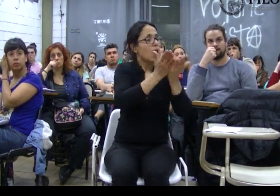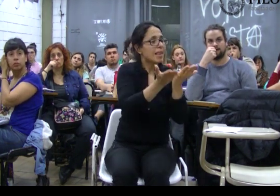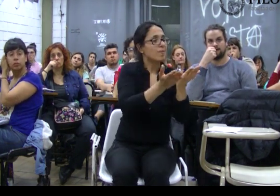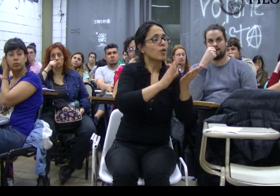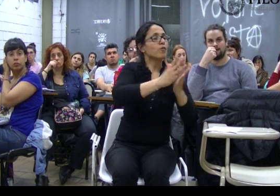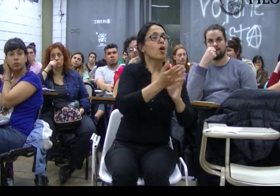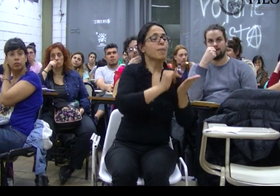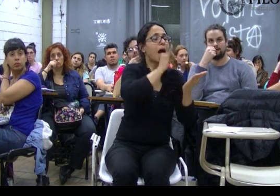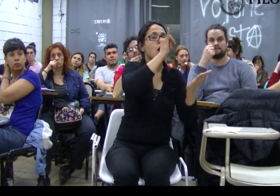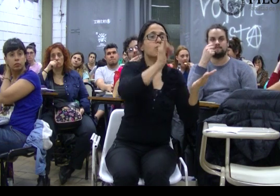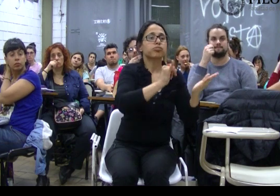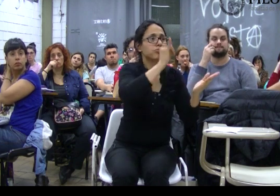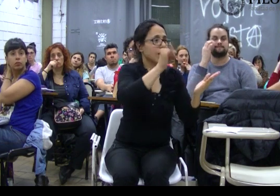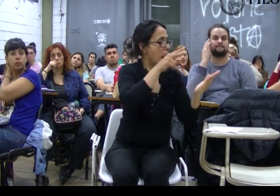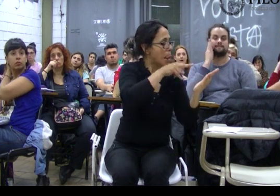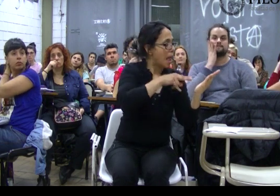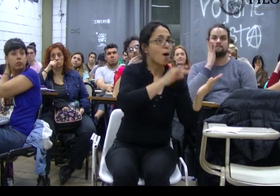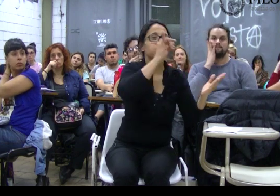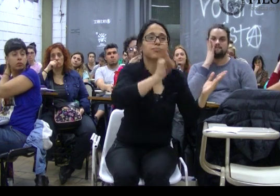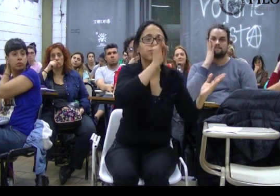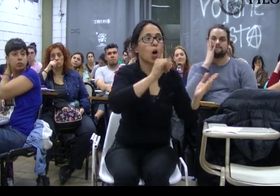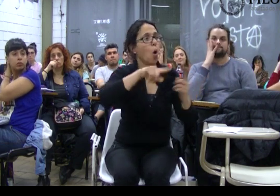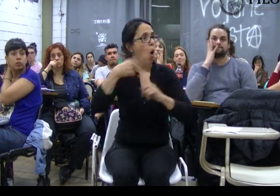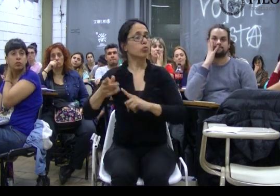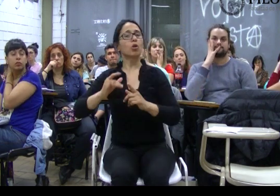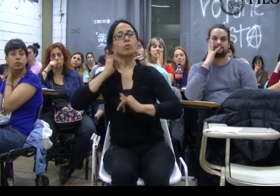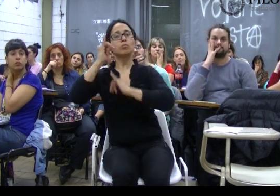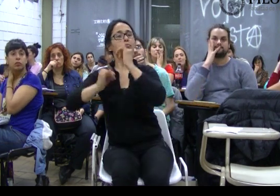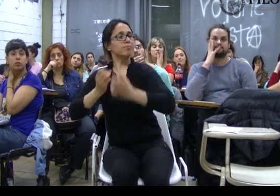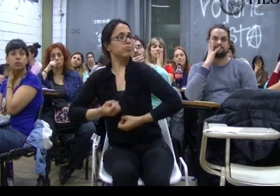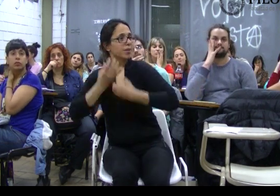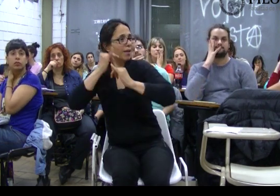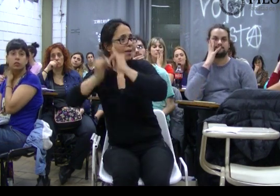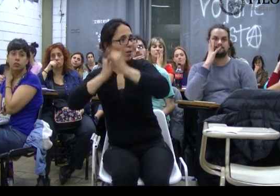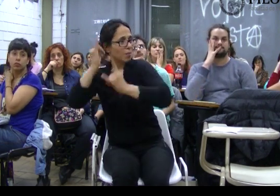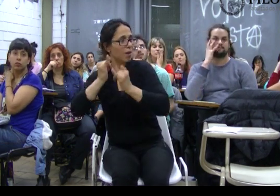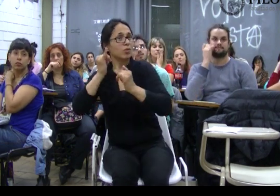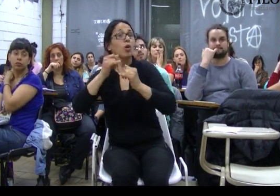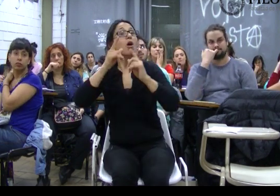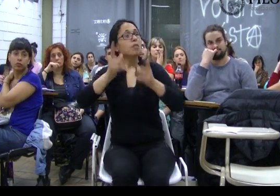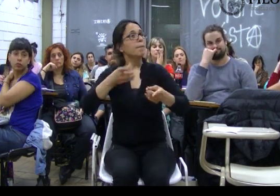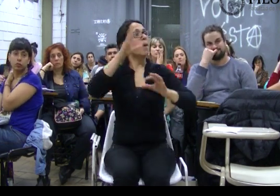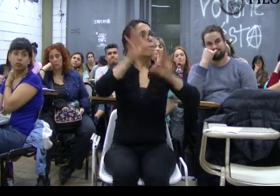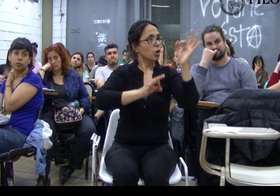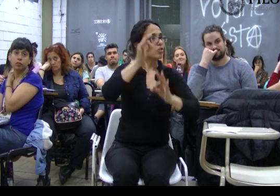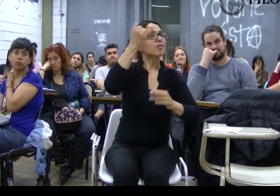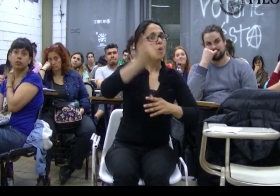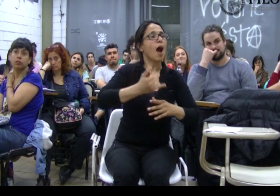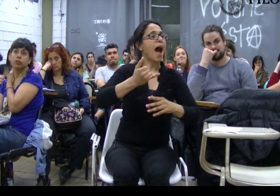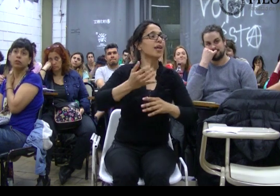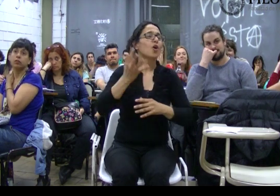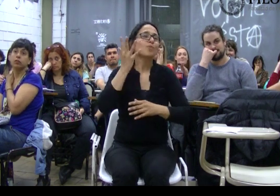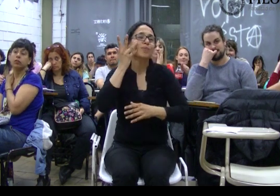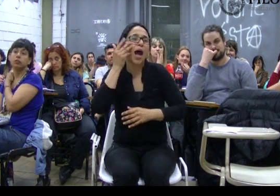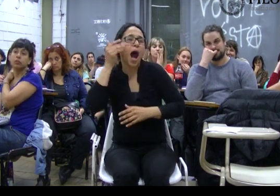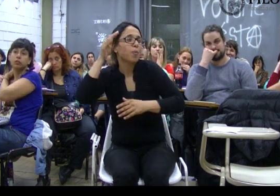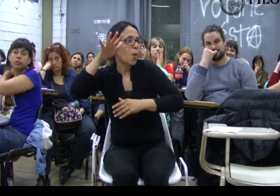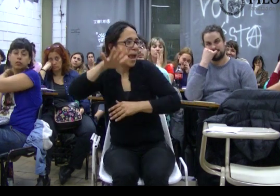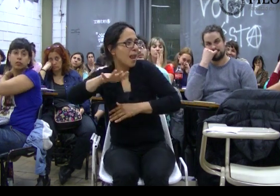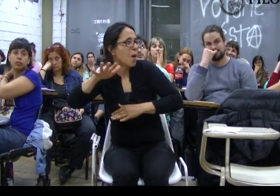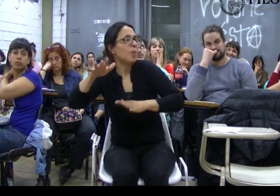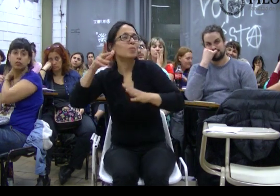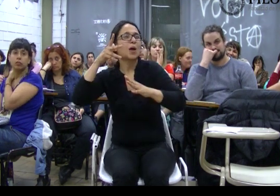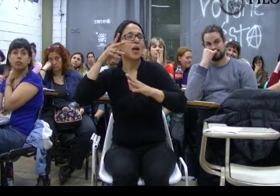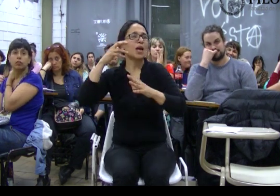que son narrados. Hay proyectos con personas adultas mayores, abuelos sordos, con niños